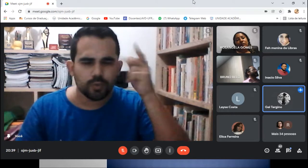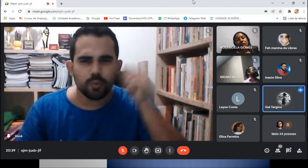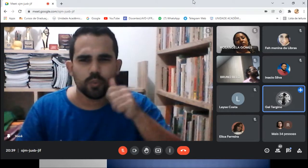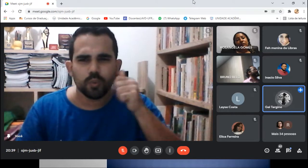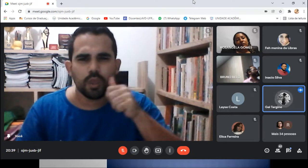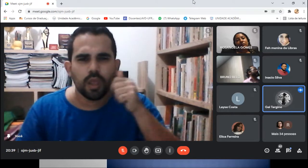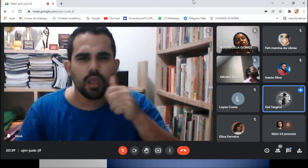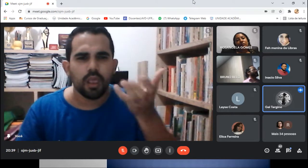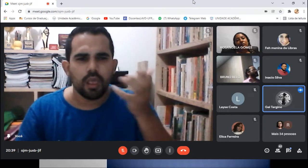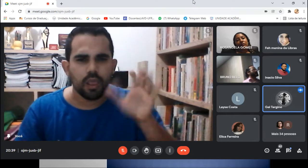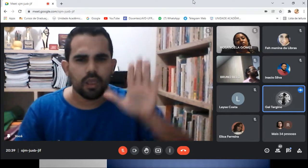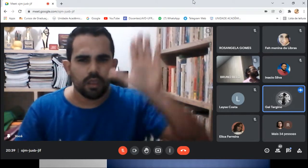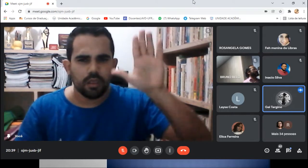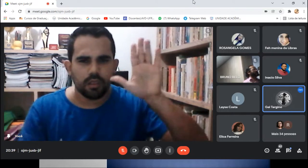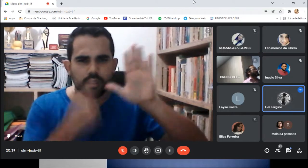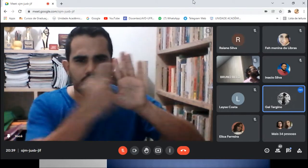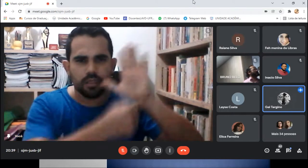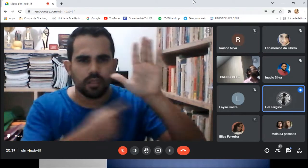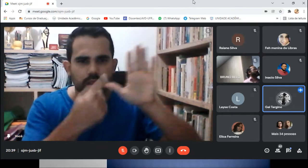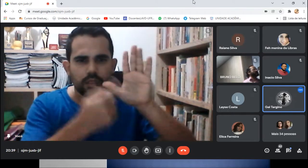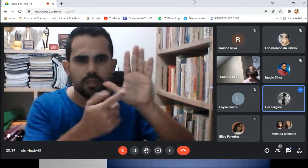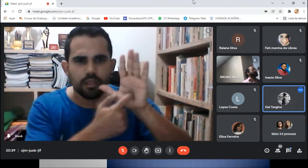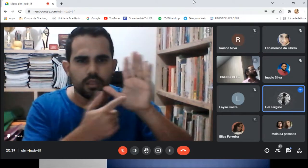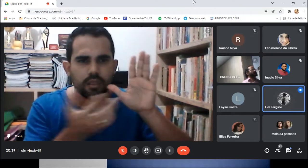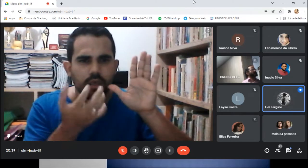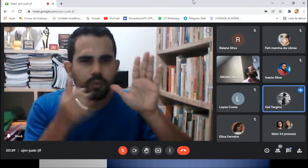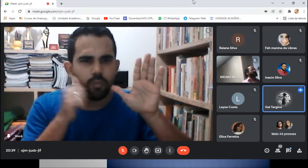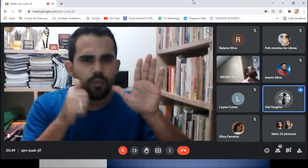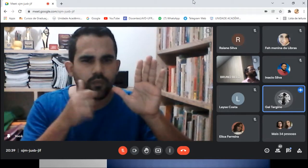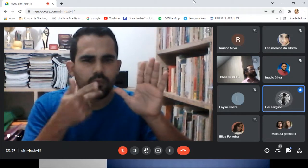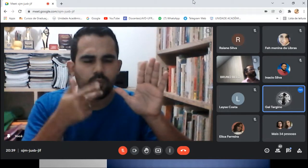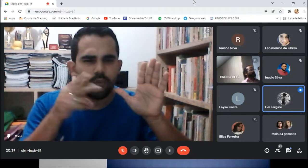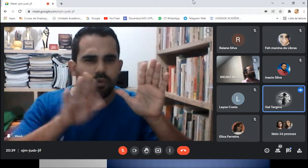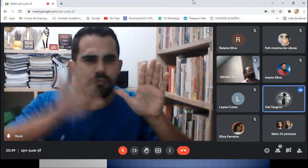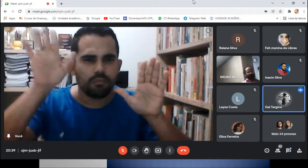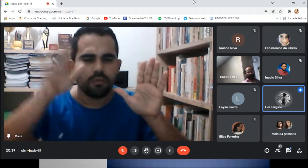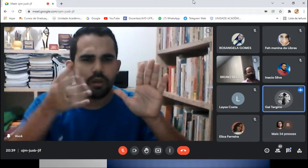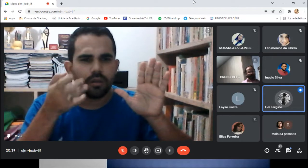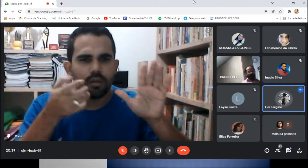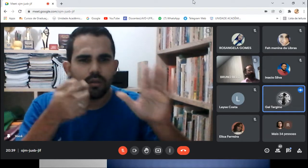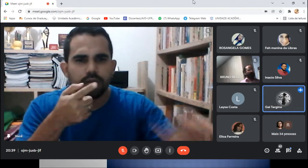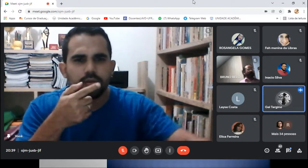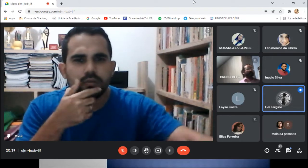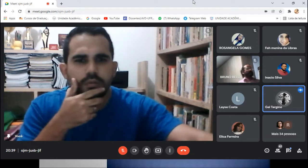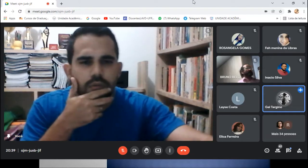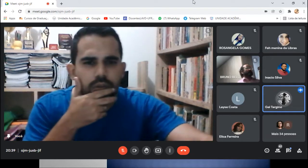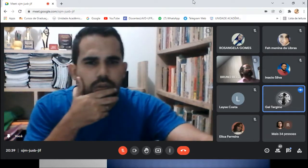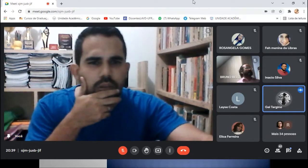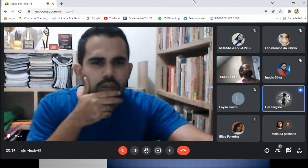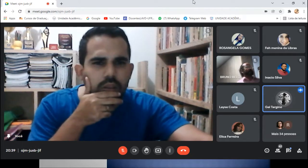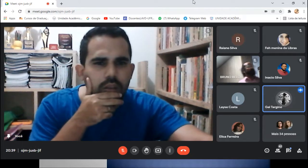Tem algum outro aluno que queira perguntar? Uma aluna perguntou, levantou a mão.